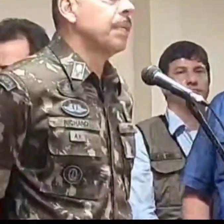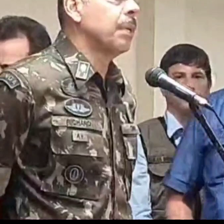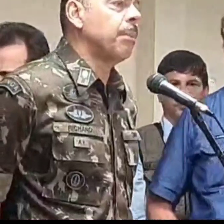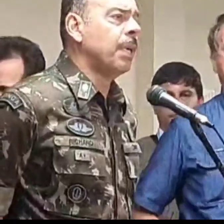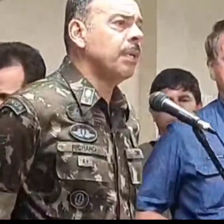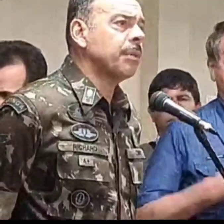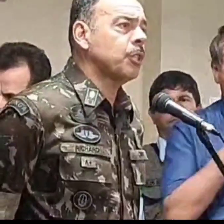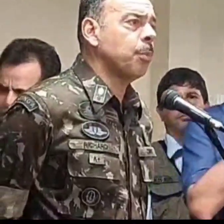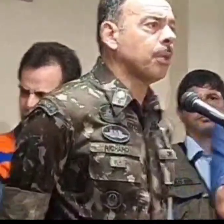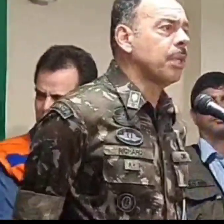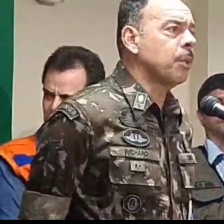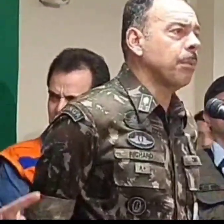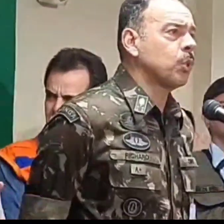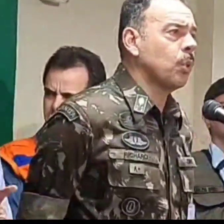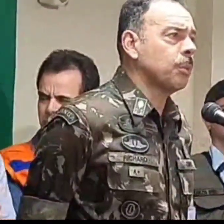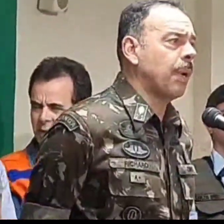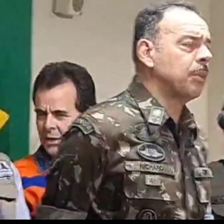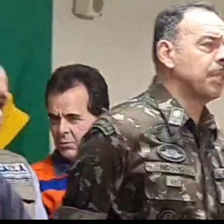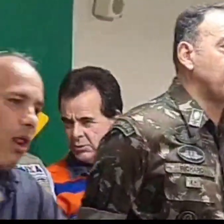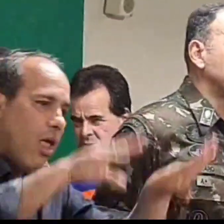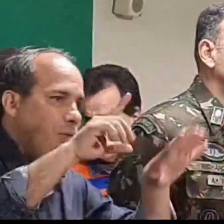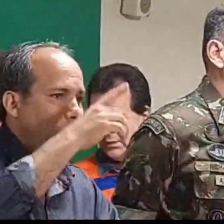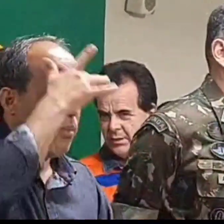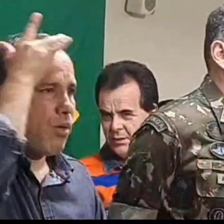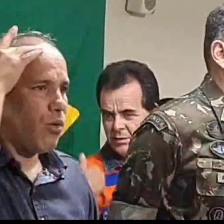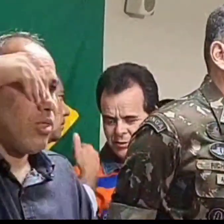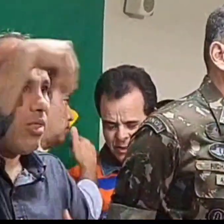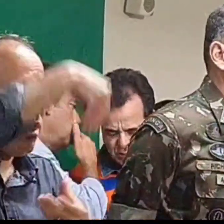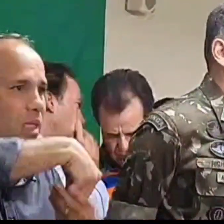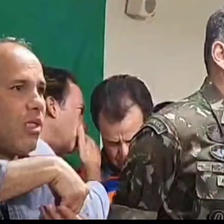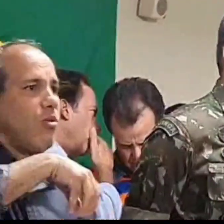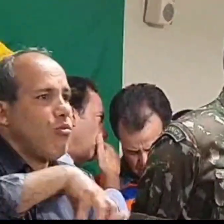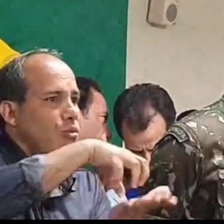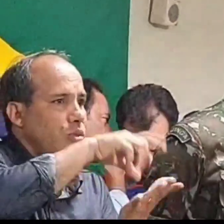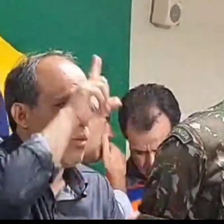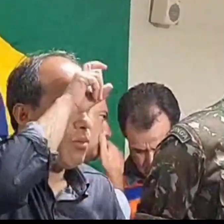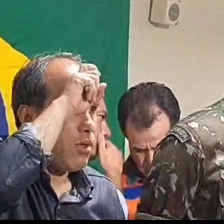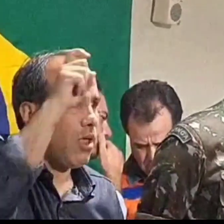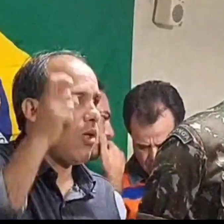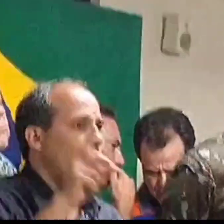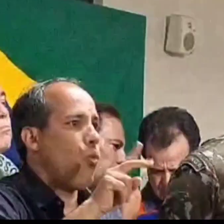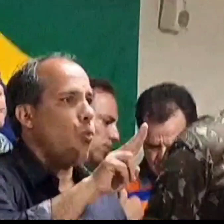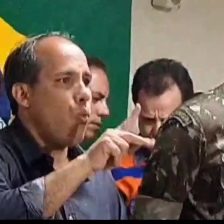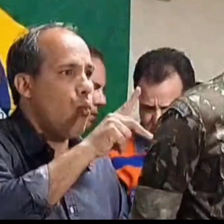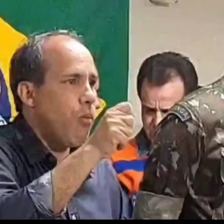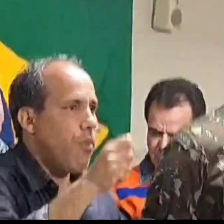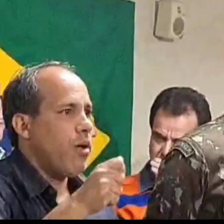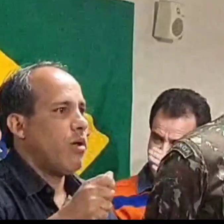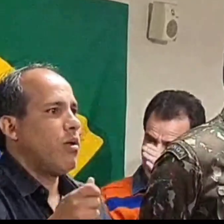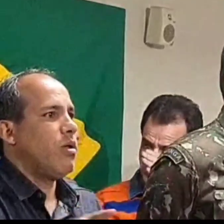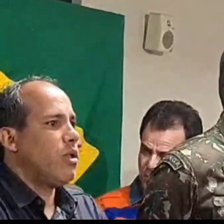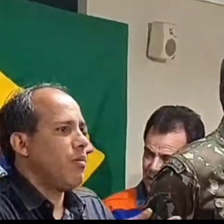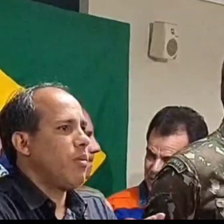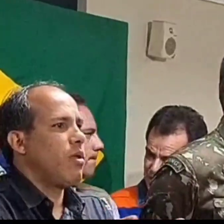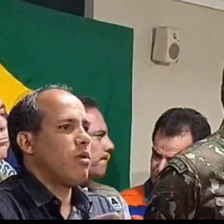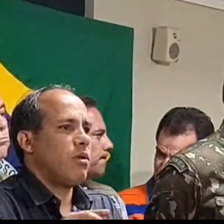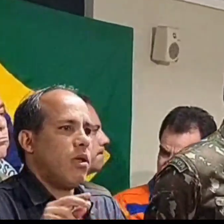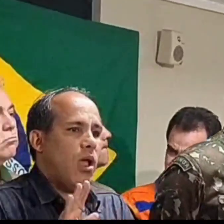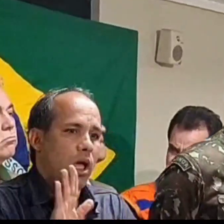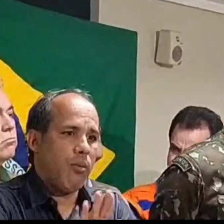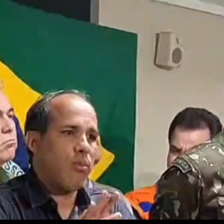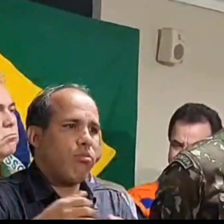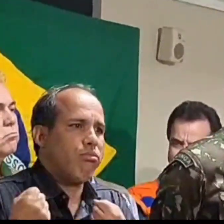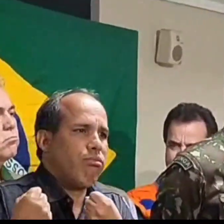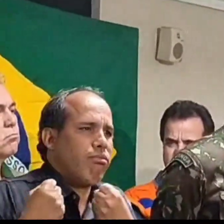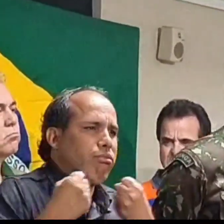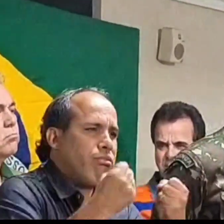vida, e também transportando pessoas para unidades de pronto atendimento, para as UPAs, e removendo pacientes que